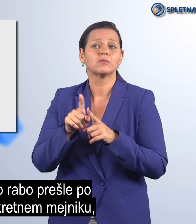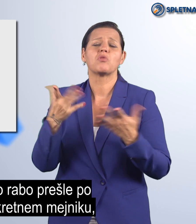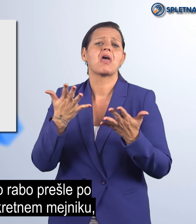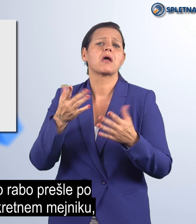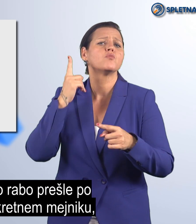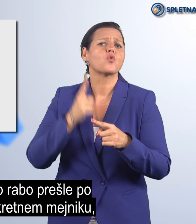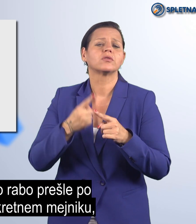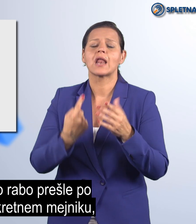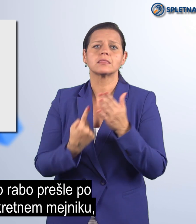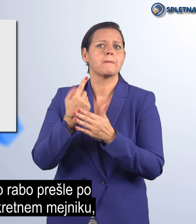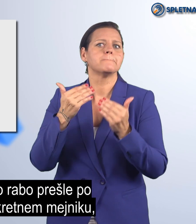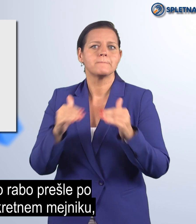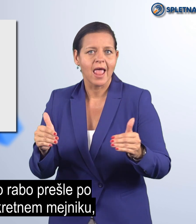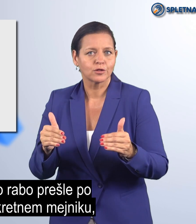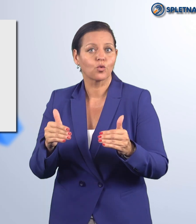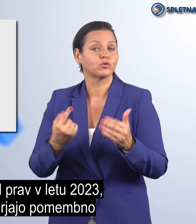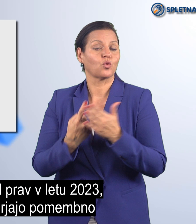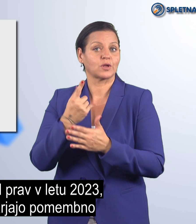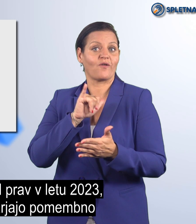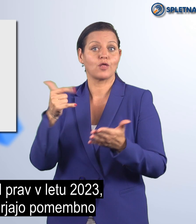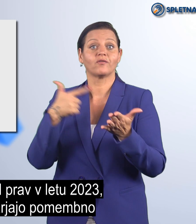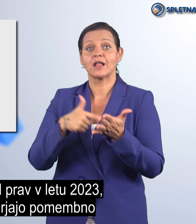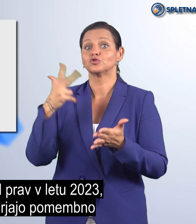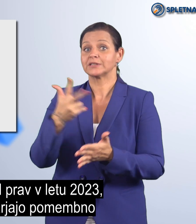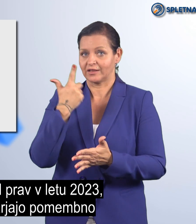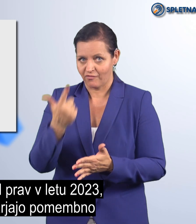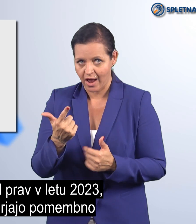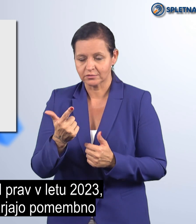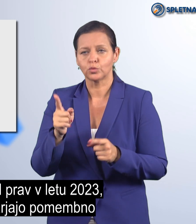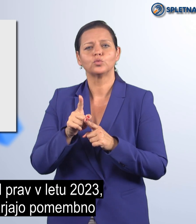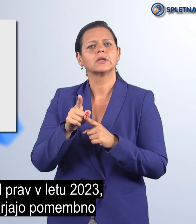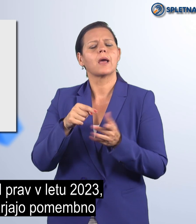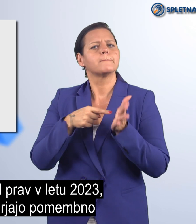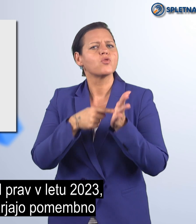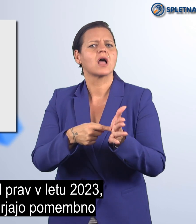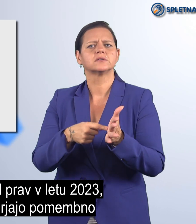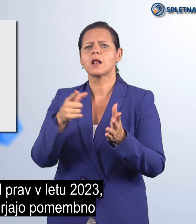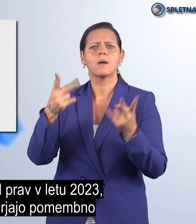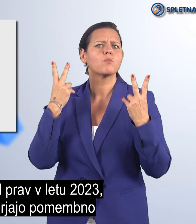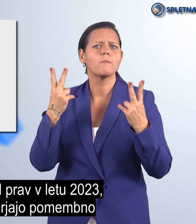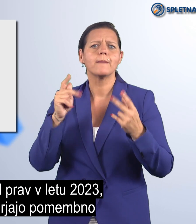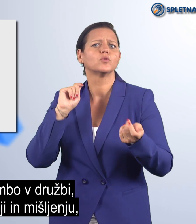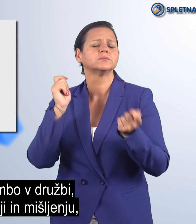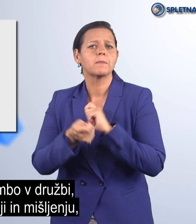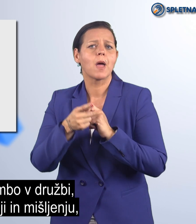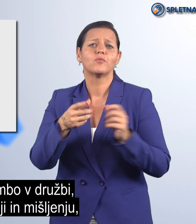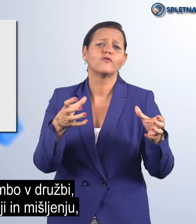po nekem konkretnem mejniku, ki se je zgodil prav v letu 2023 in ki ponazarjajo